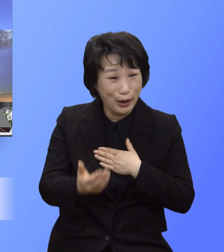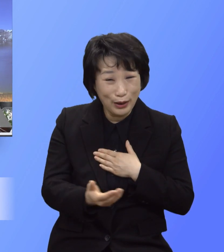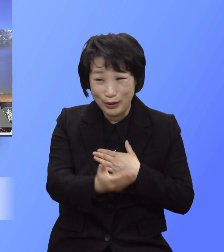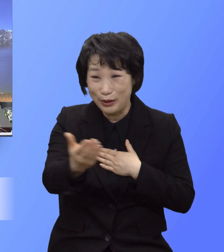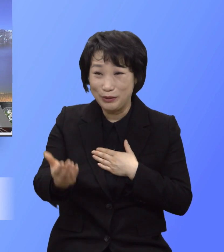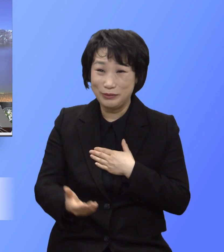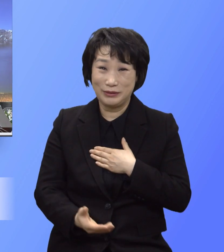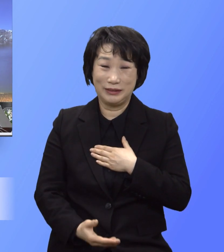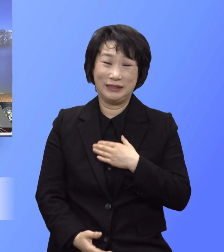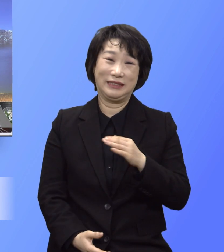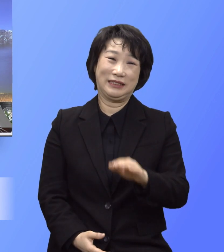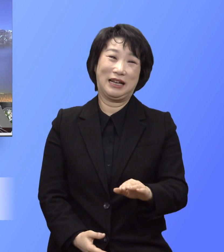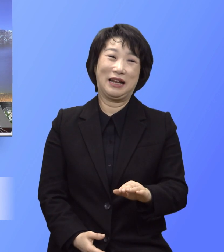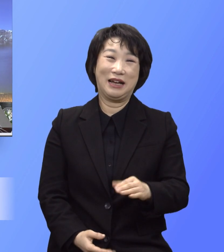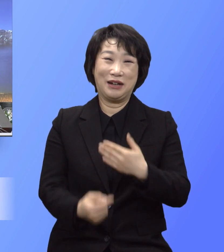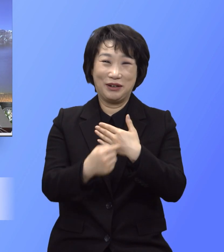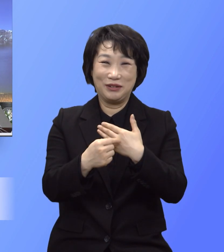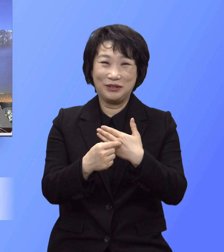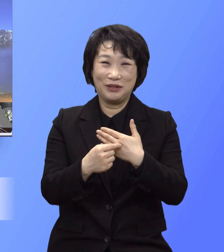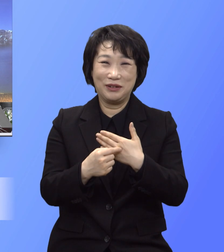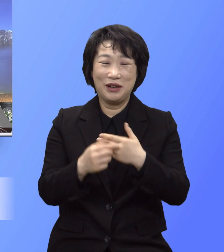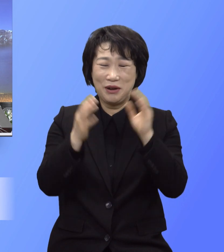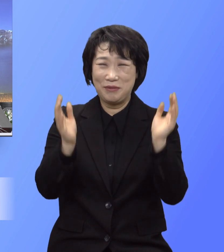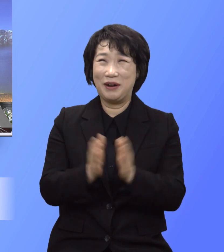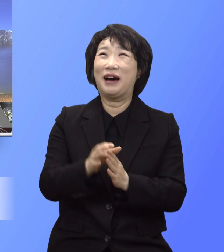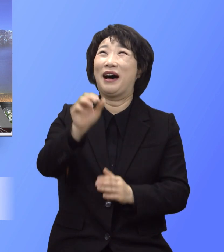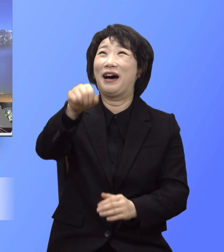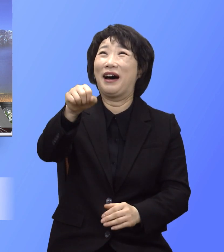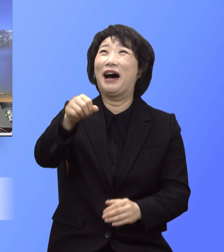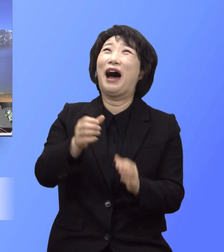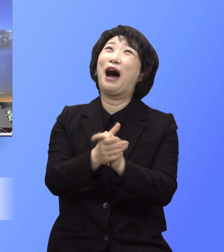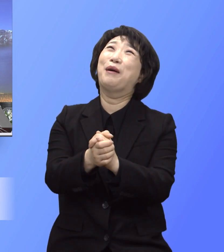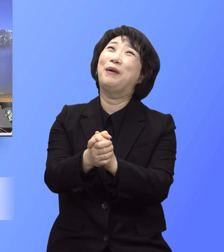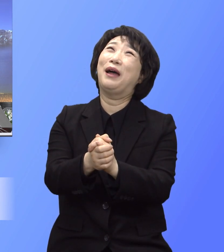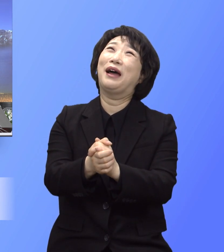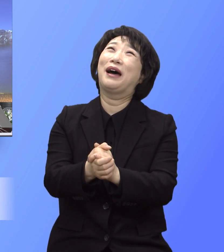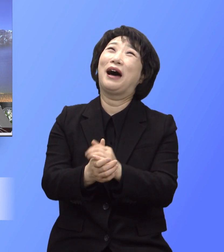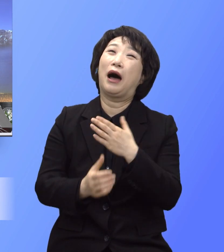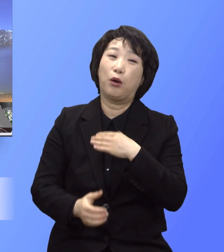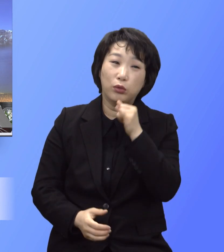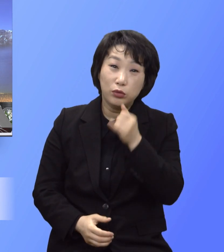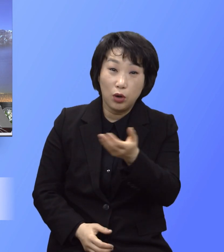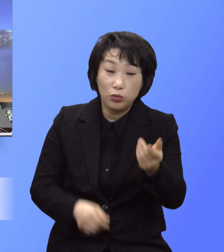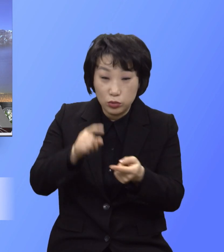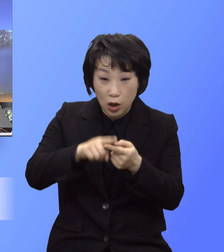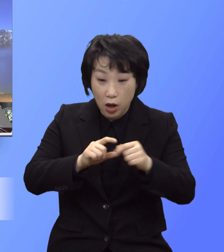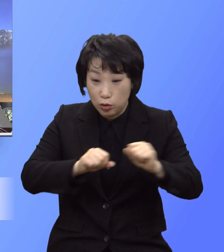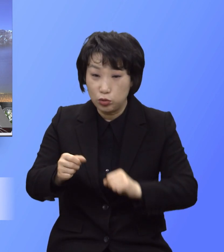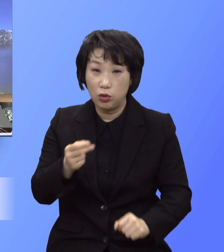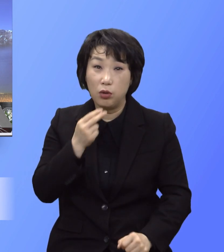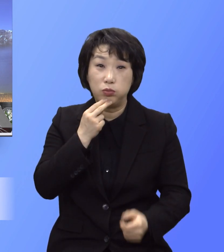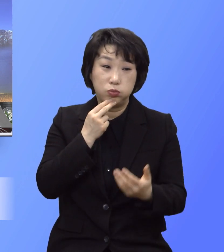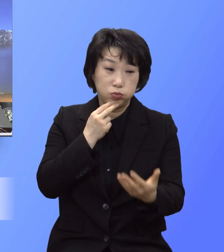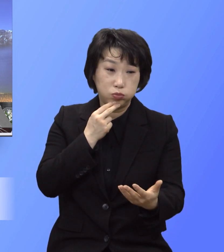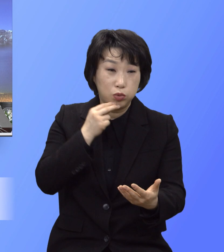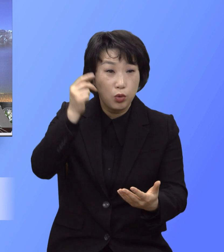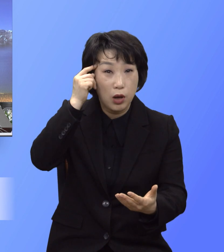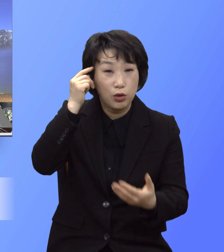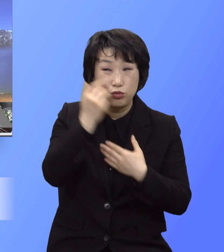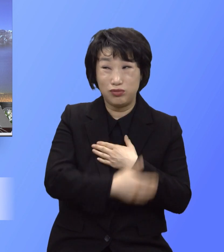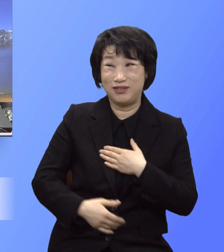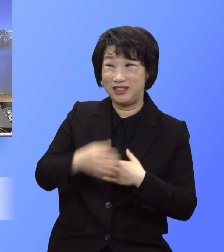예, 말은 다 그런 줄 알고 있어. 그런데 그렇게 안 해. 왜 안 하느냐?